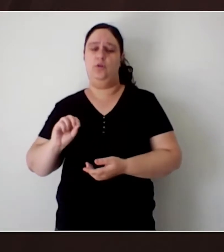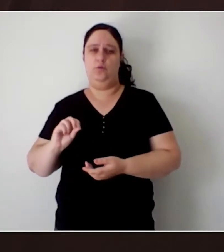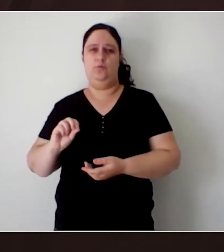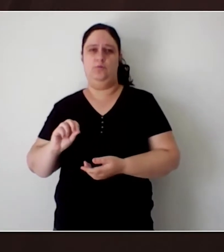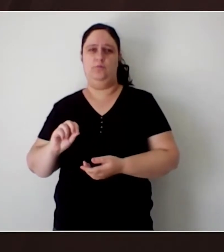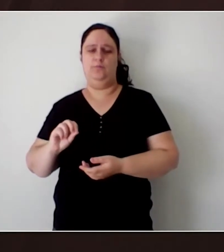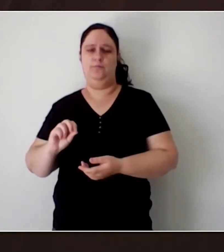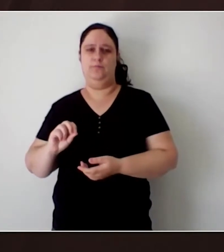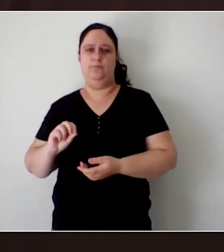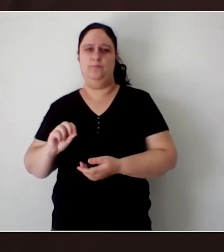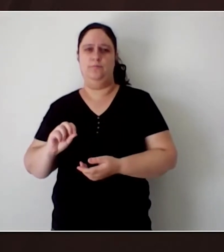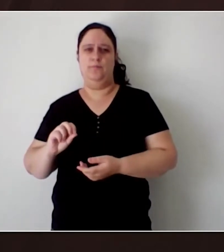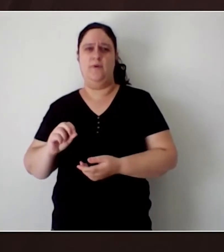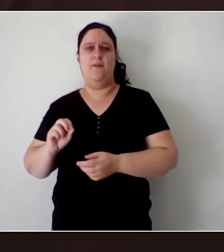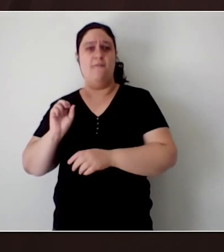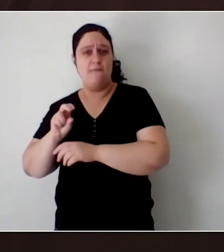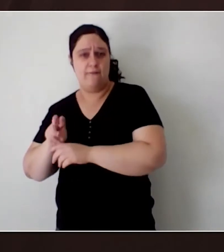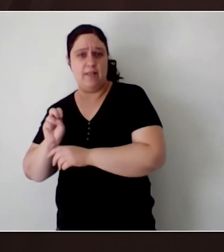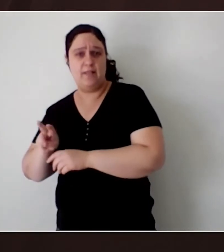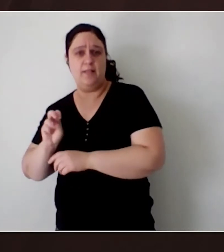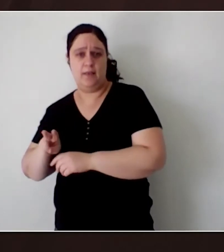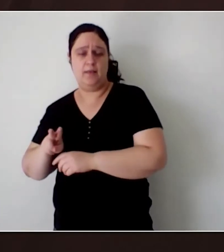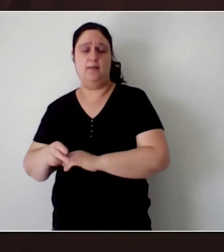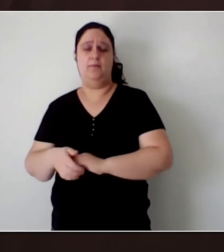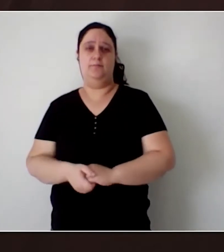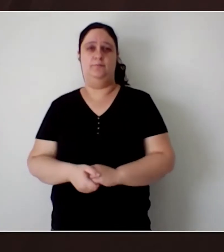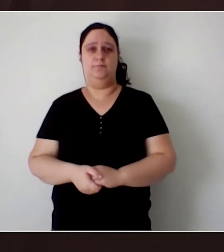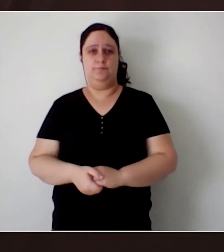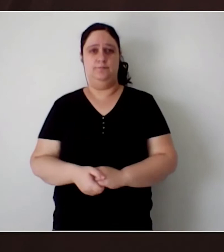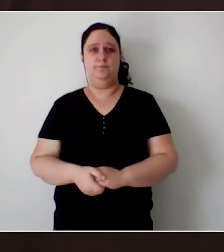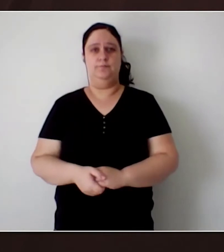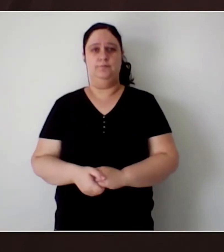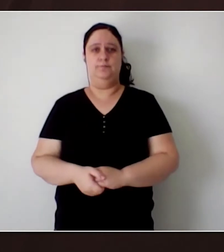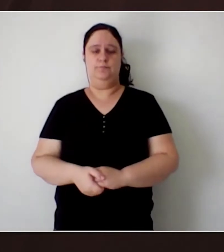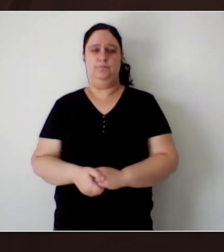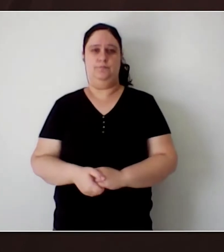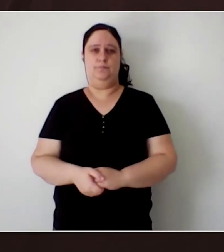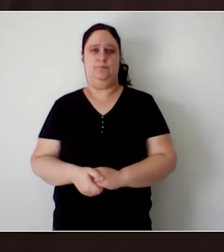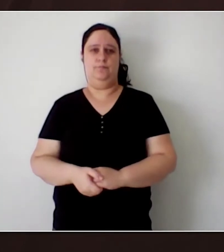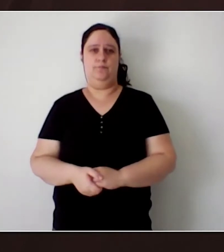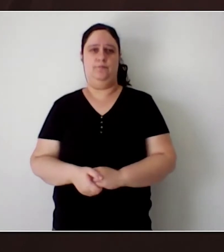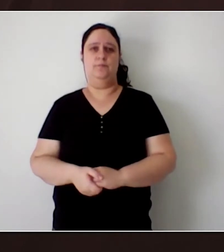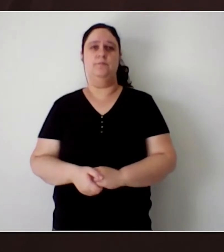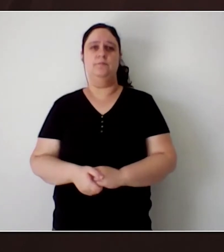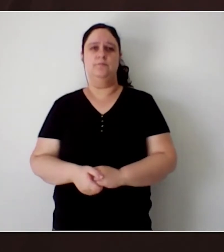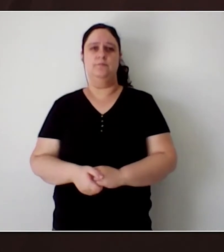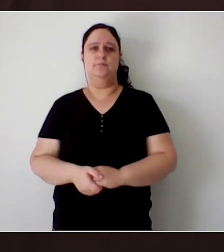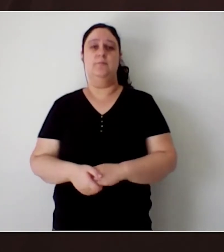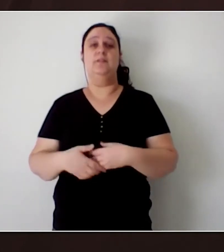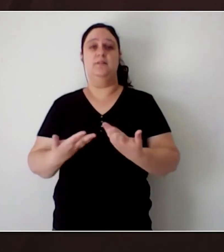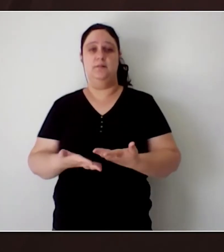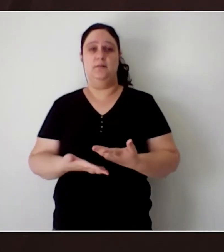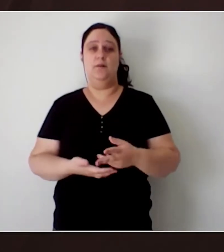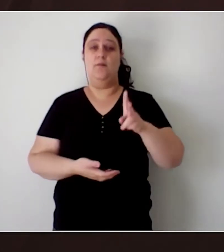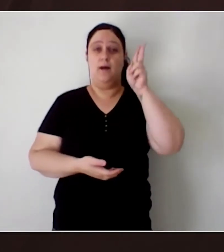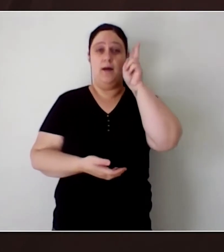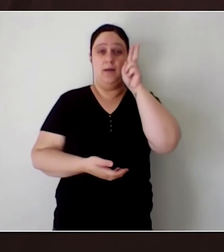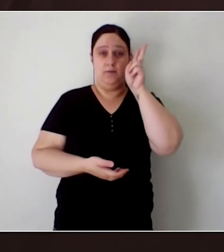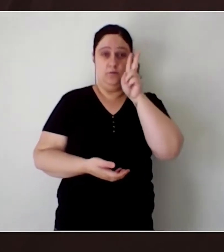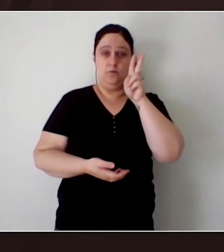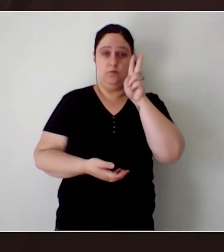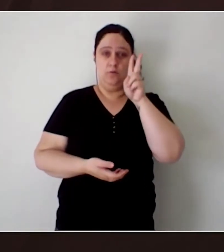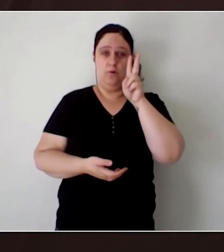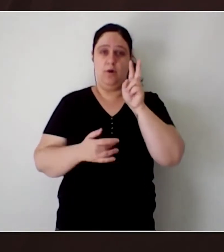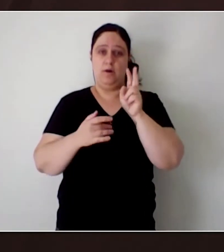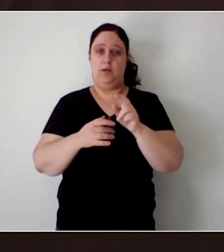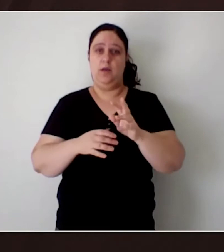que é sabotagem, o que sugere que a história de Jesus fosse realista. Os sistemas de raízes